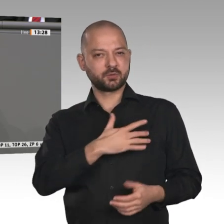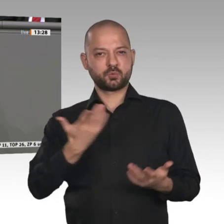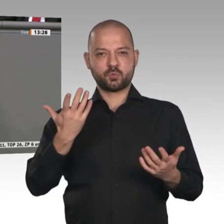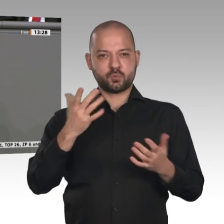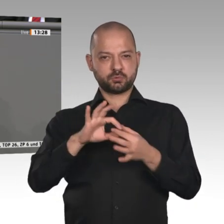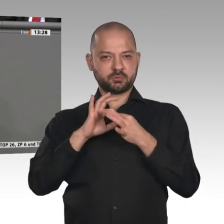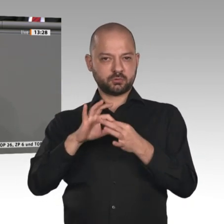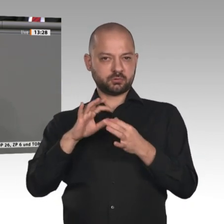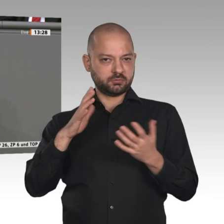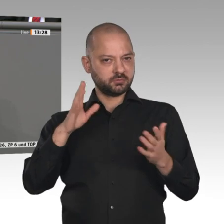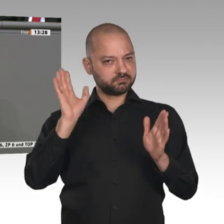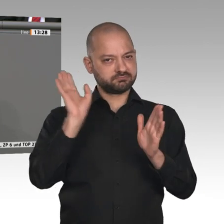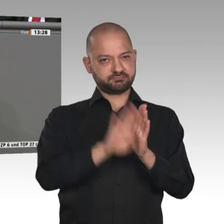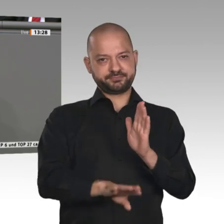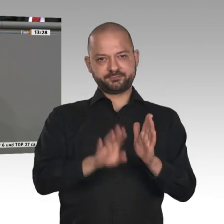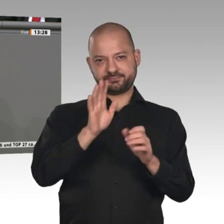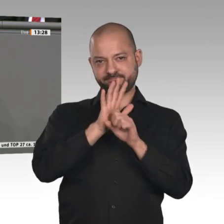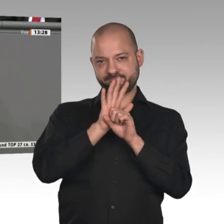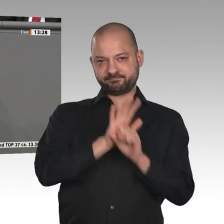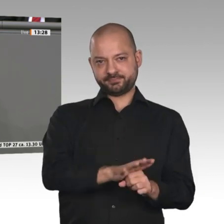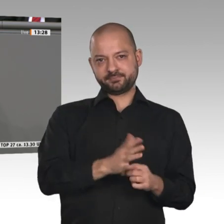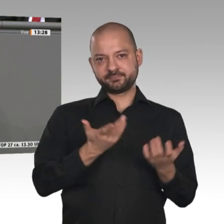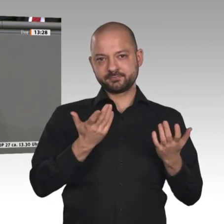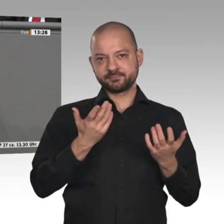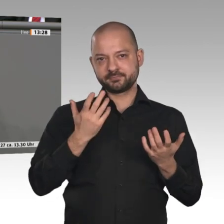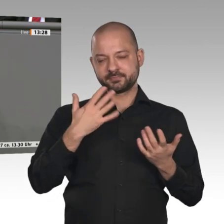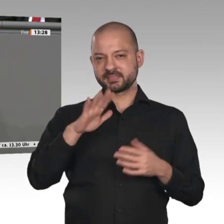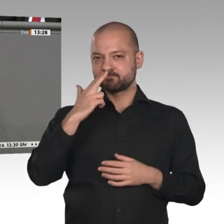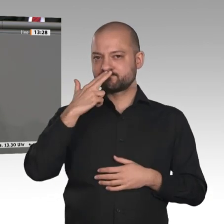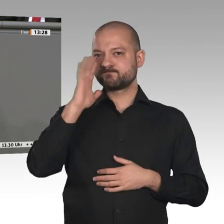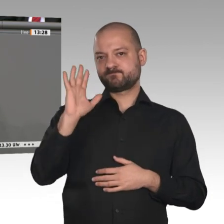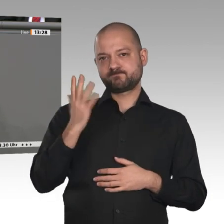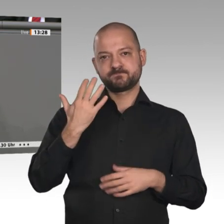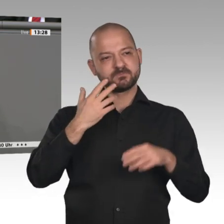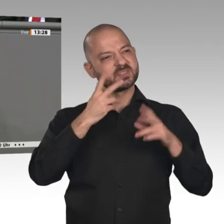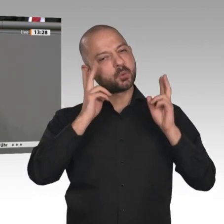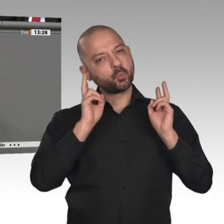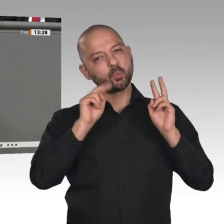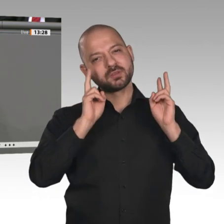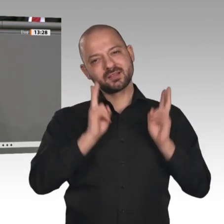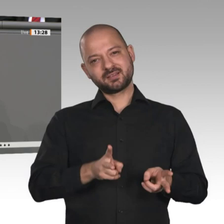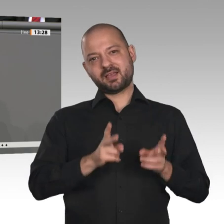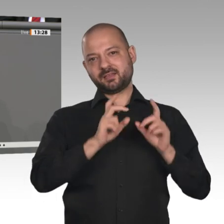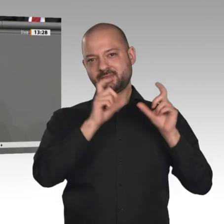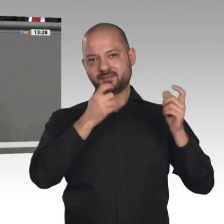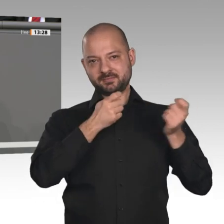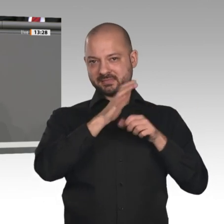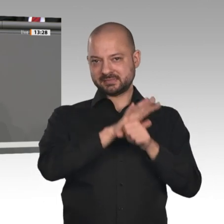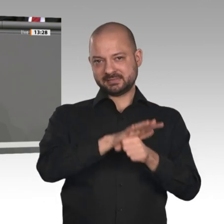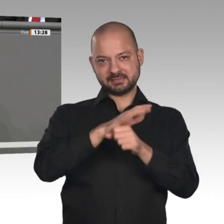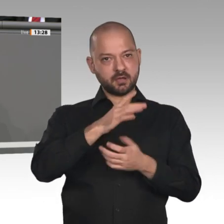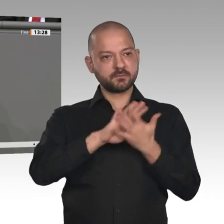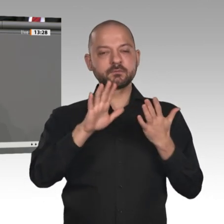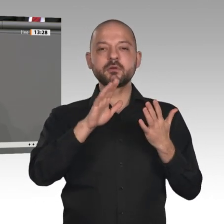das nationalsozialistische Unrechtsregime entzogen wurde. Es ist richtig und wichtig, dass wir als